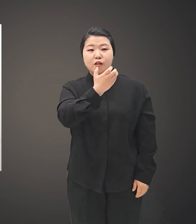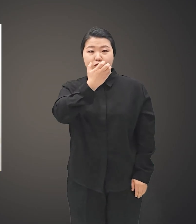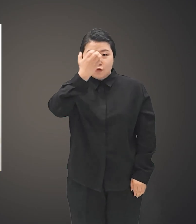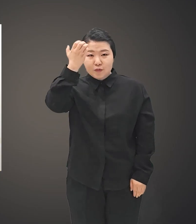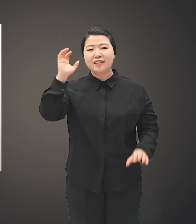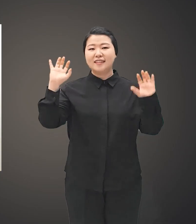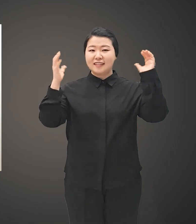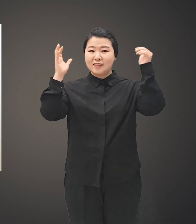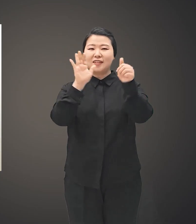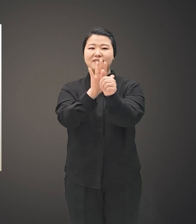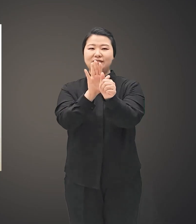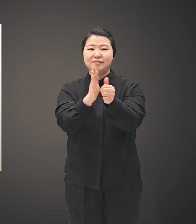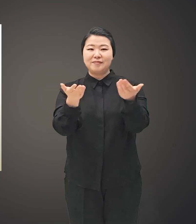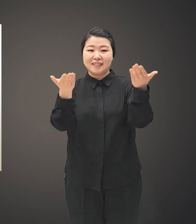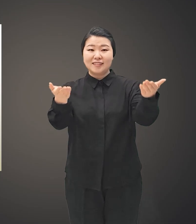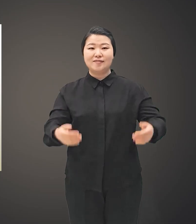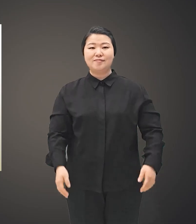꿈을 응원합니다.